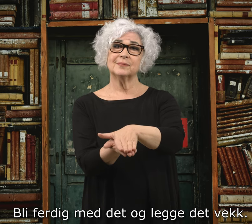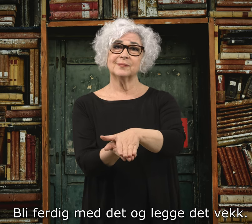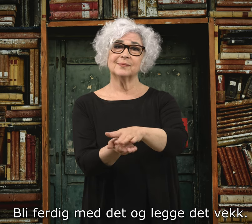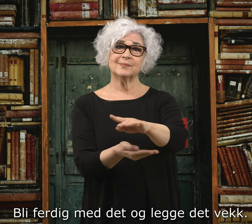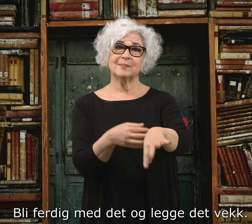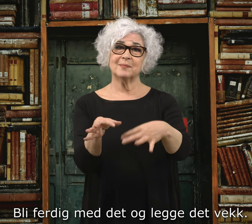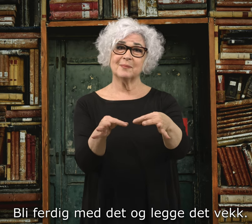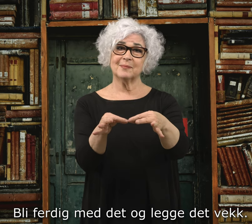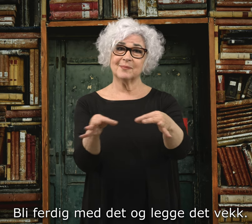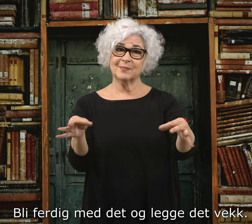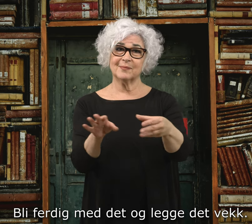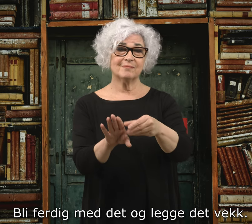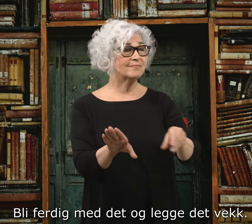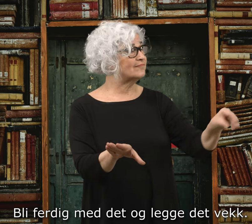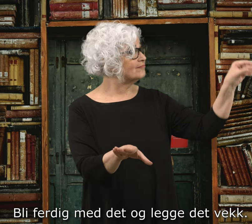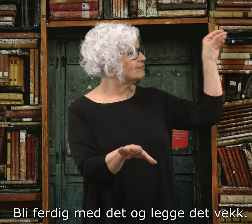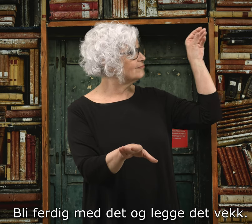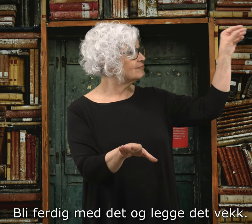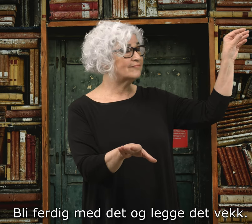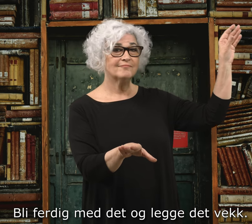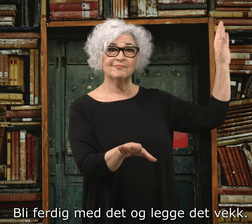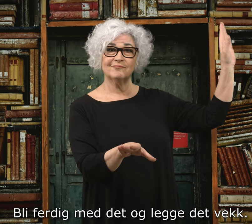Bli ferdig med det og legge det vekk.